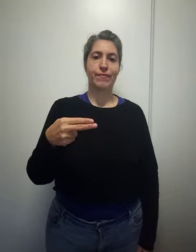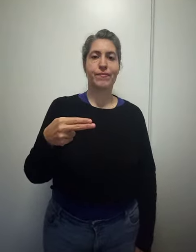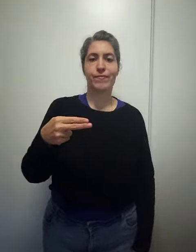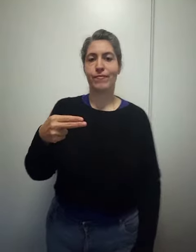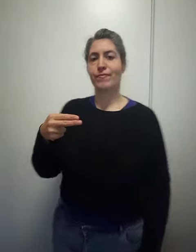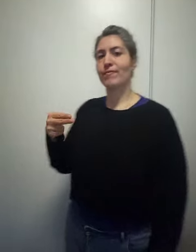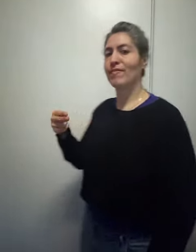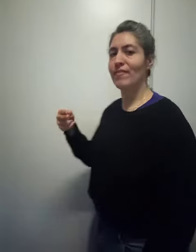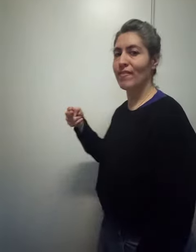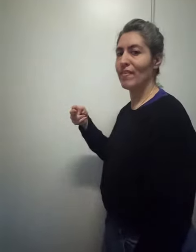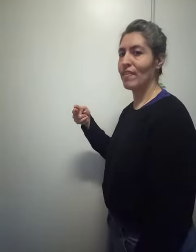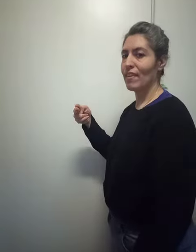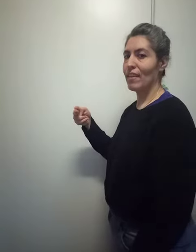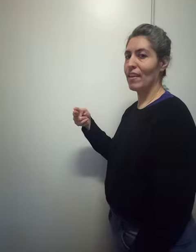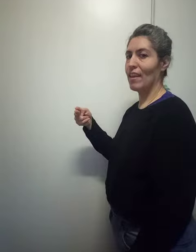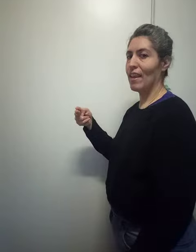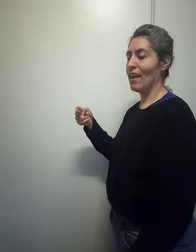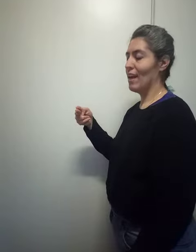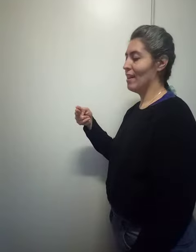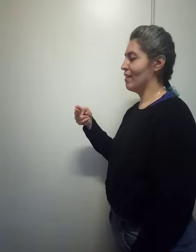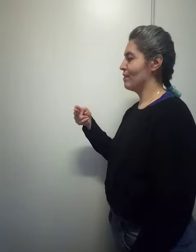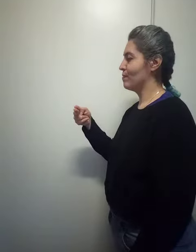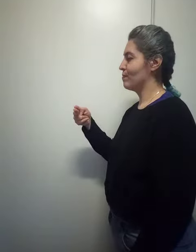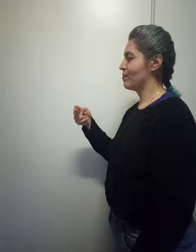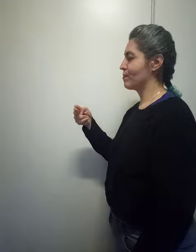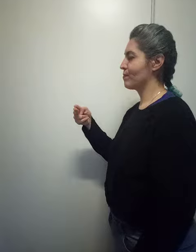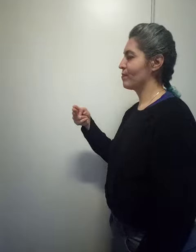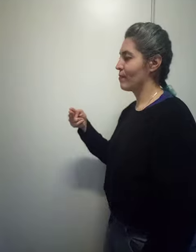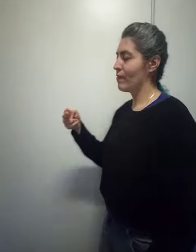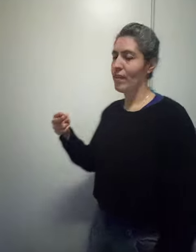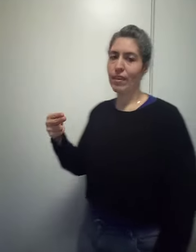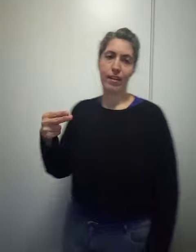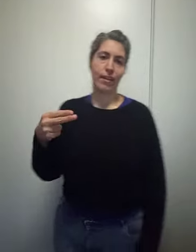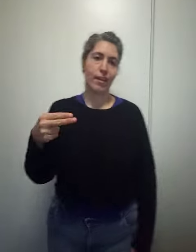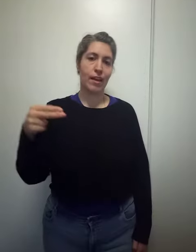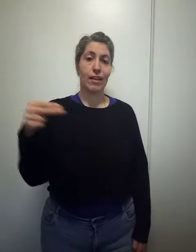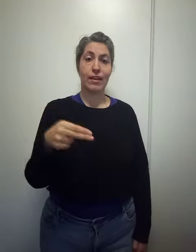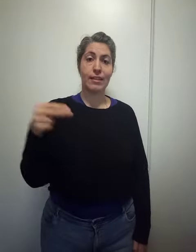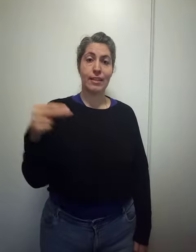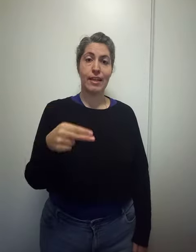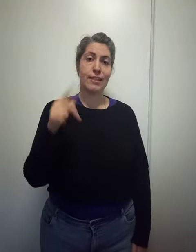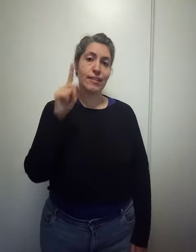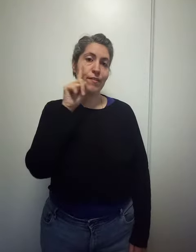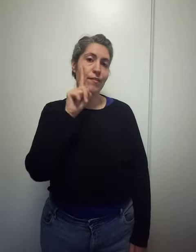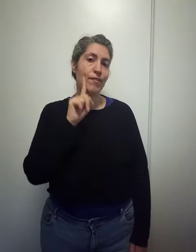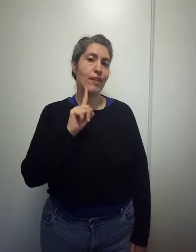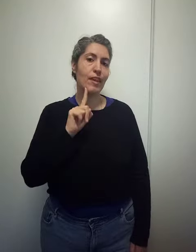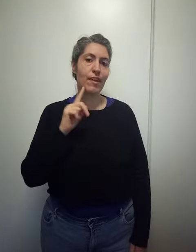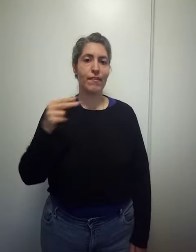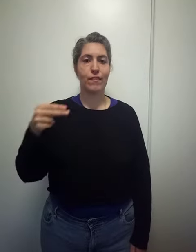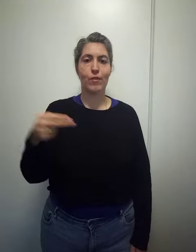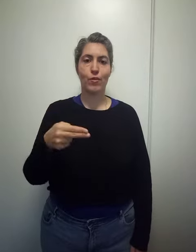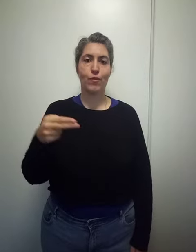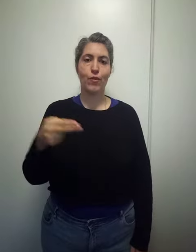n n nièce fille ne veut